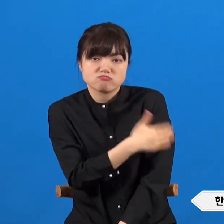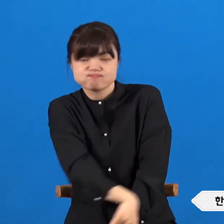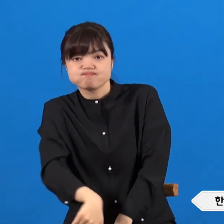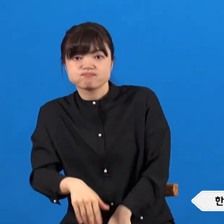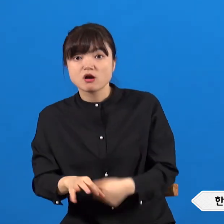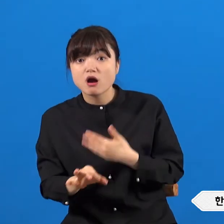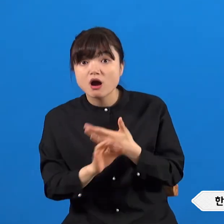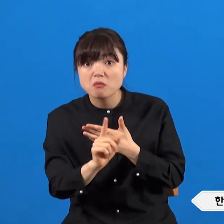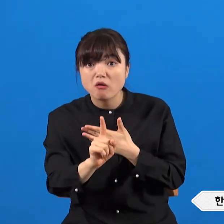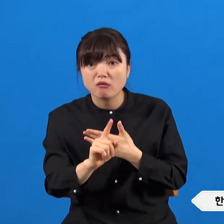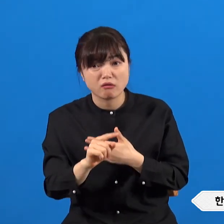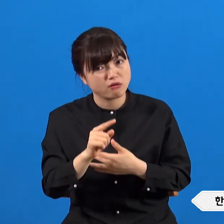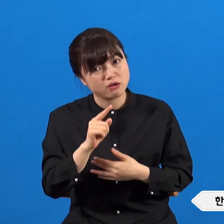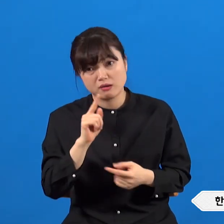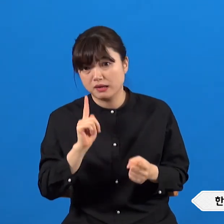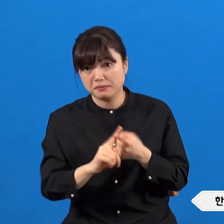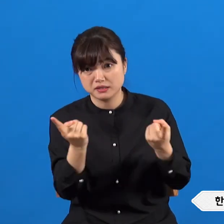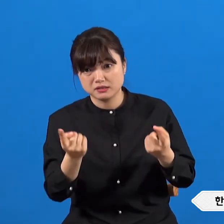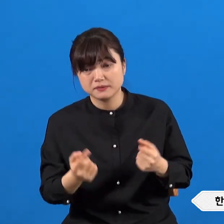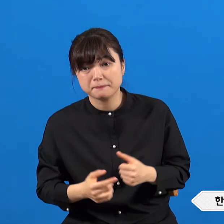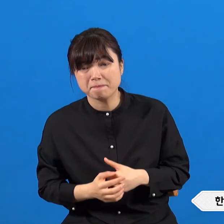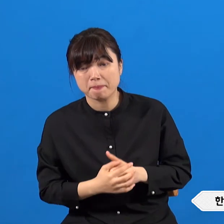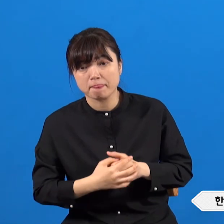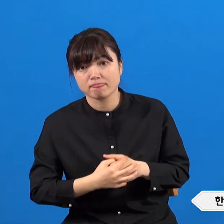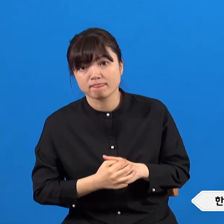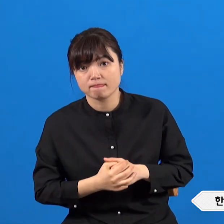것은 그건 말이 안 되는 것이죠.